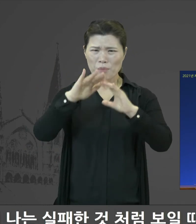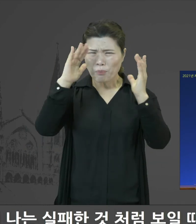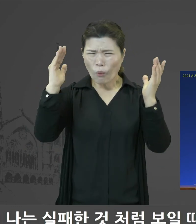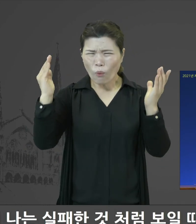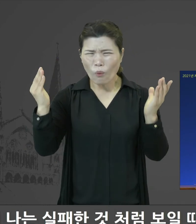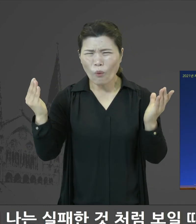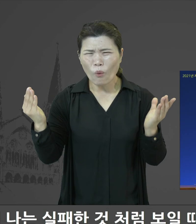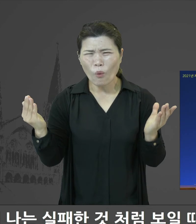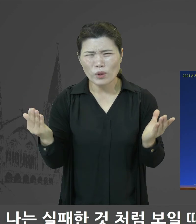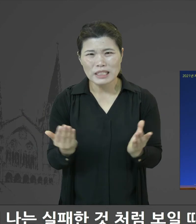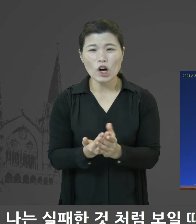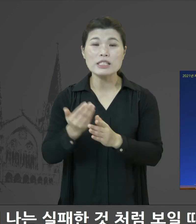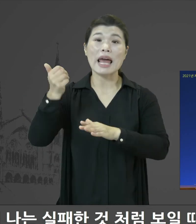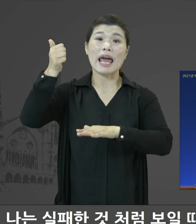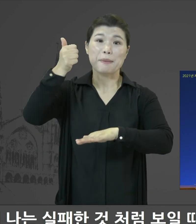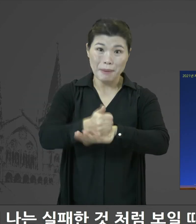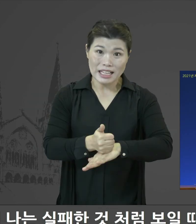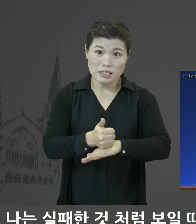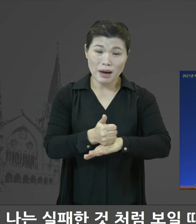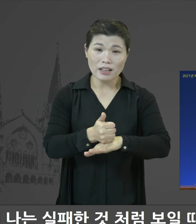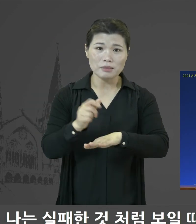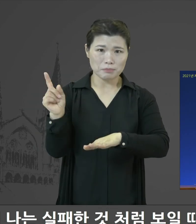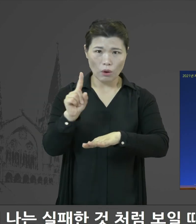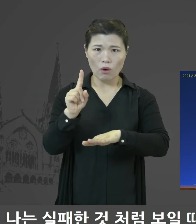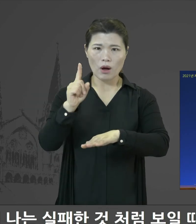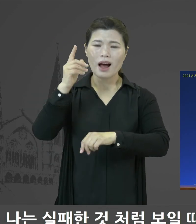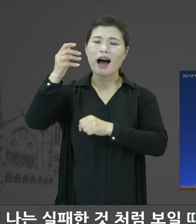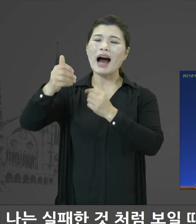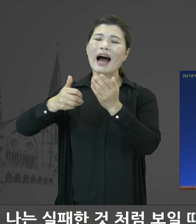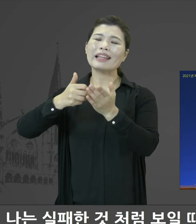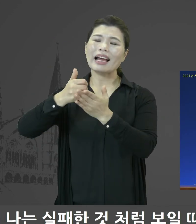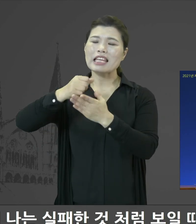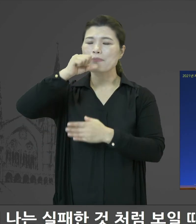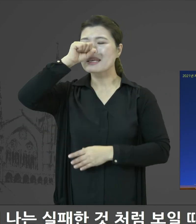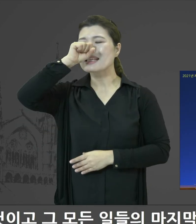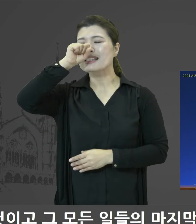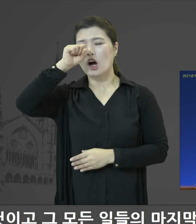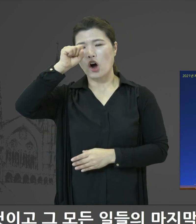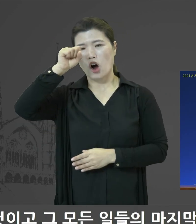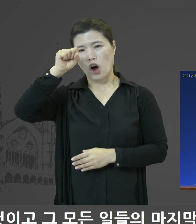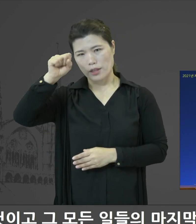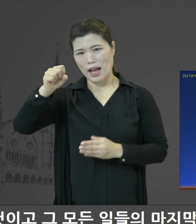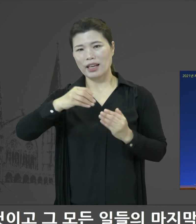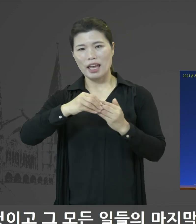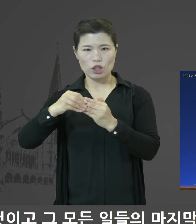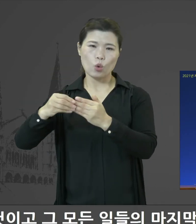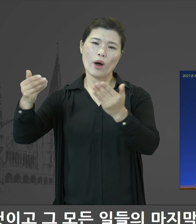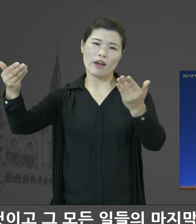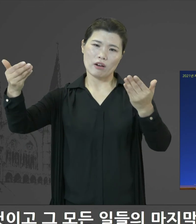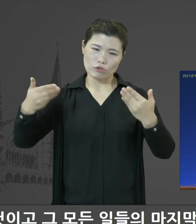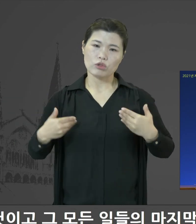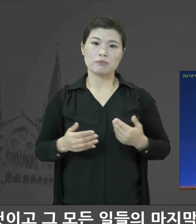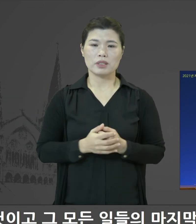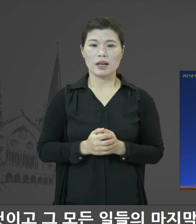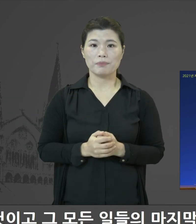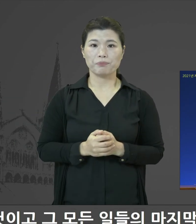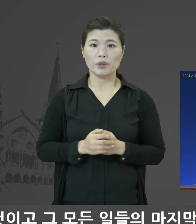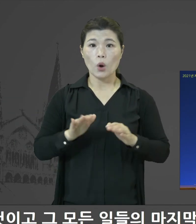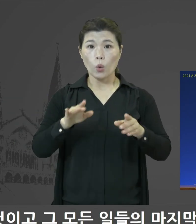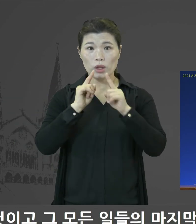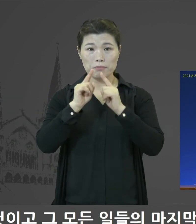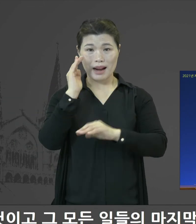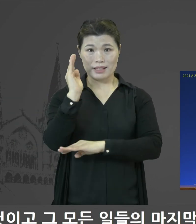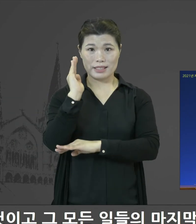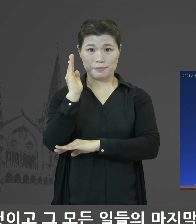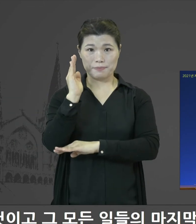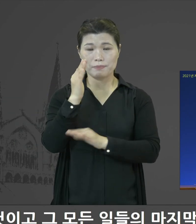마지막은 하나님의 선이 이루어진다는 사실이죠. 저는 오늘 이 말씀을 준비하면서